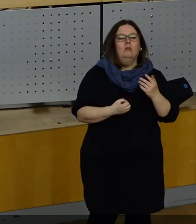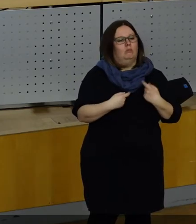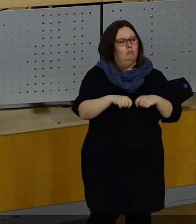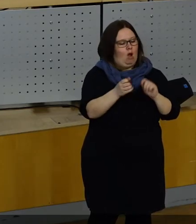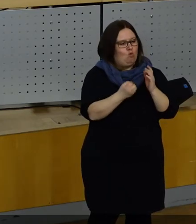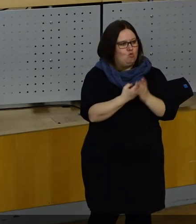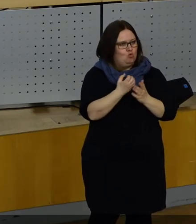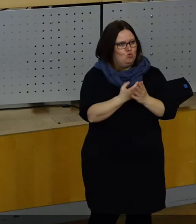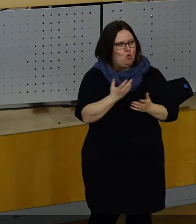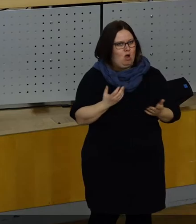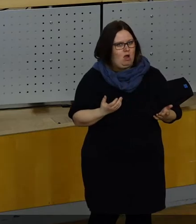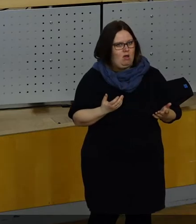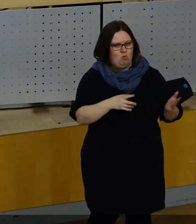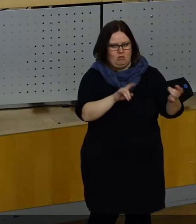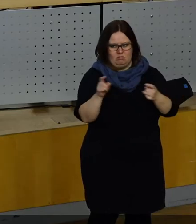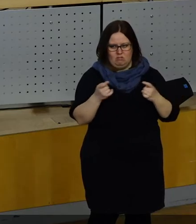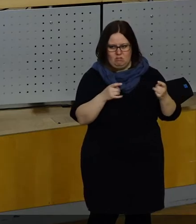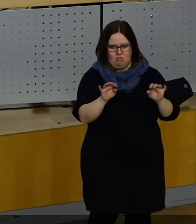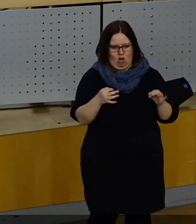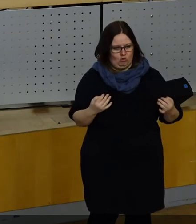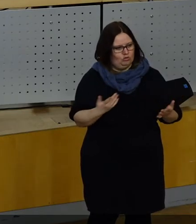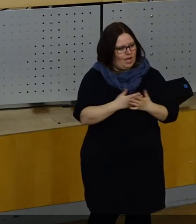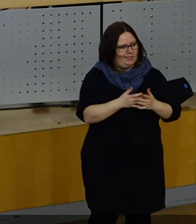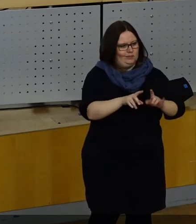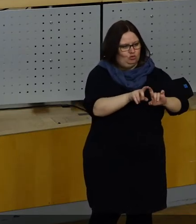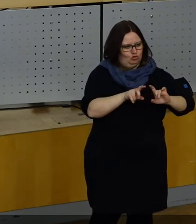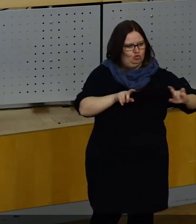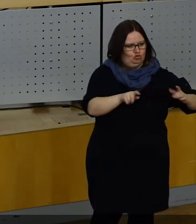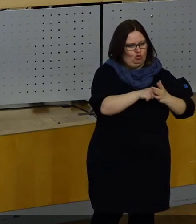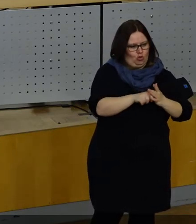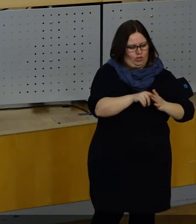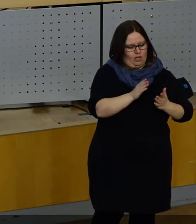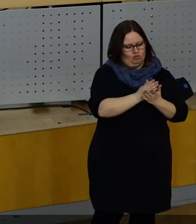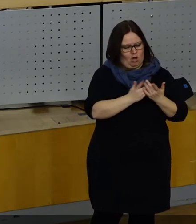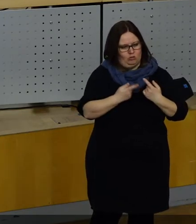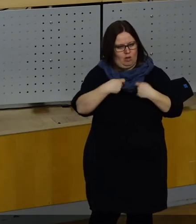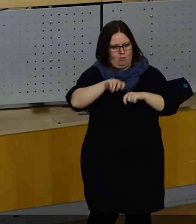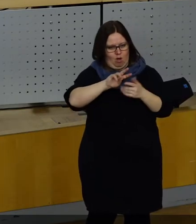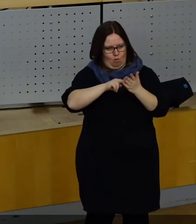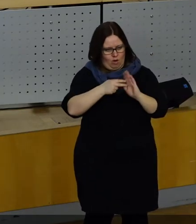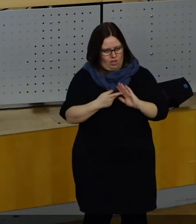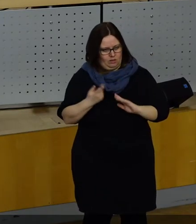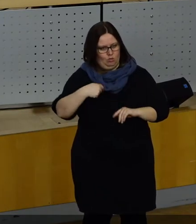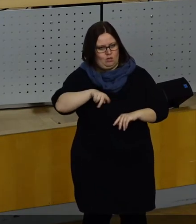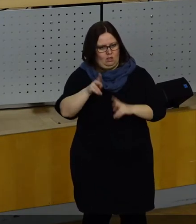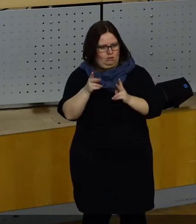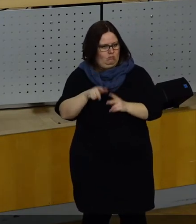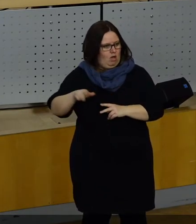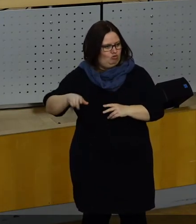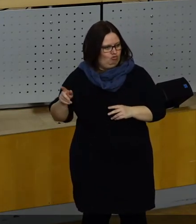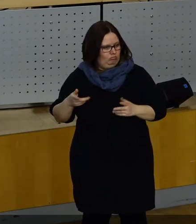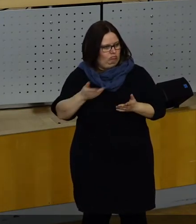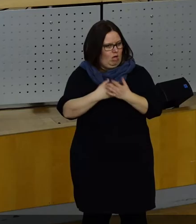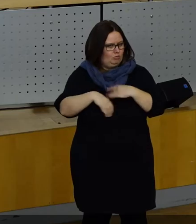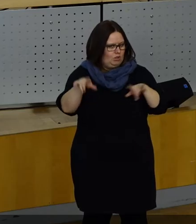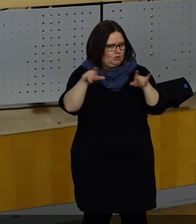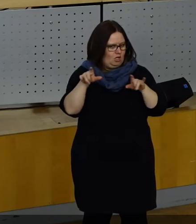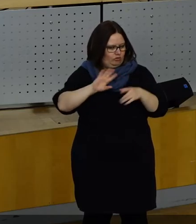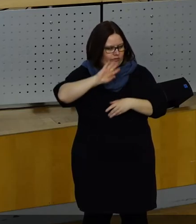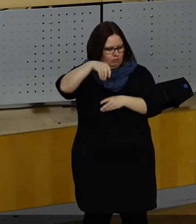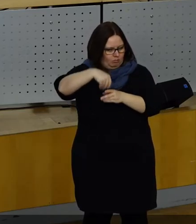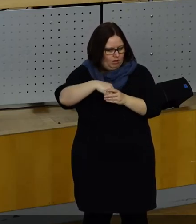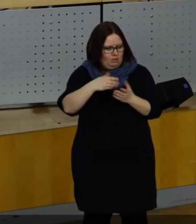so einer Debattenrunde gestützt, sie wird in Jurys gestützt, sie wird an Bauplänen gestützt, sie wird daran gestützt, dass sich Menschen aus der Gesellschaft